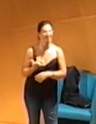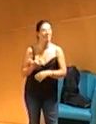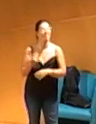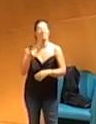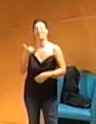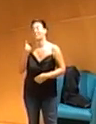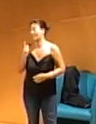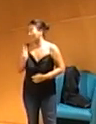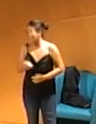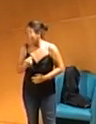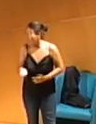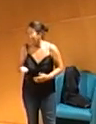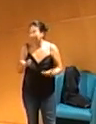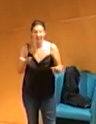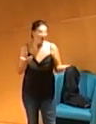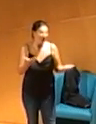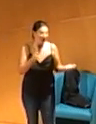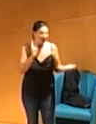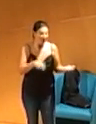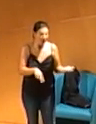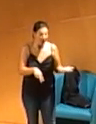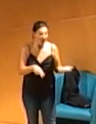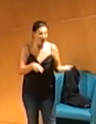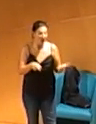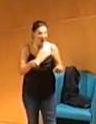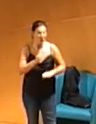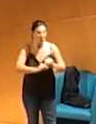logiquement, est pour beaucoup de gens, est l'apanage